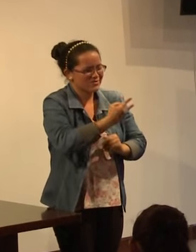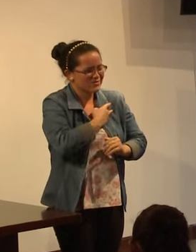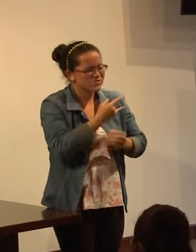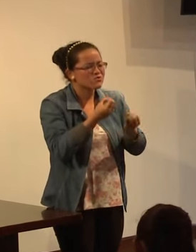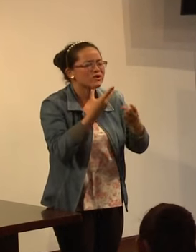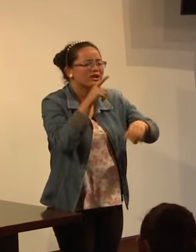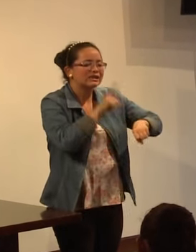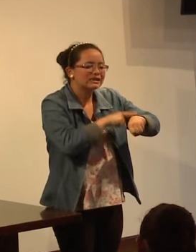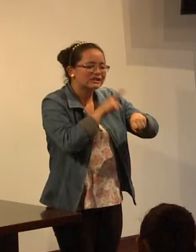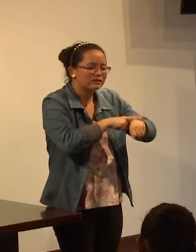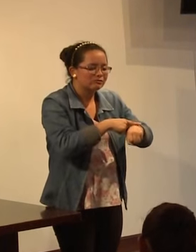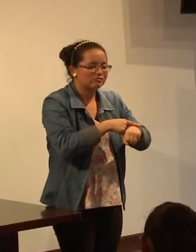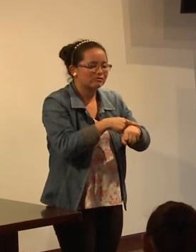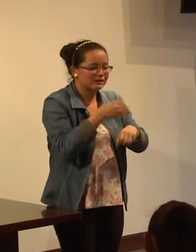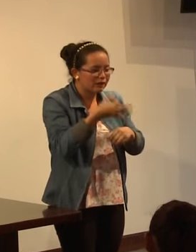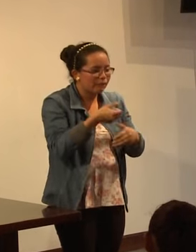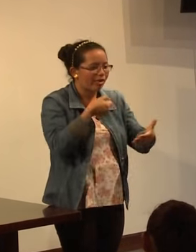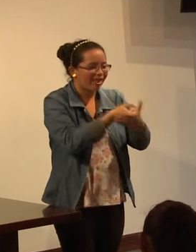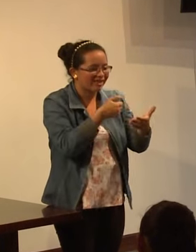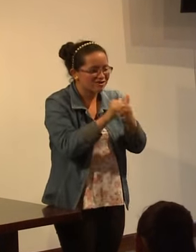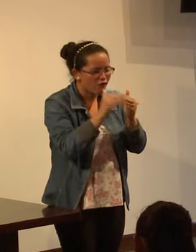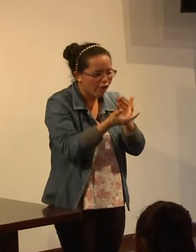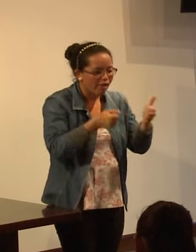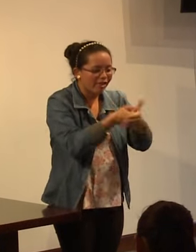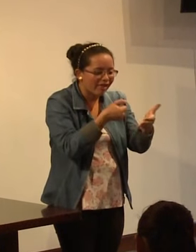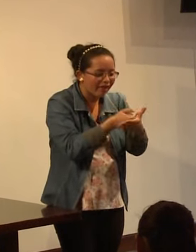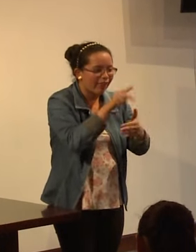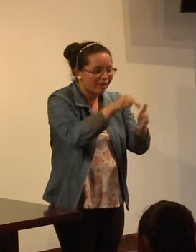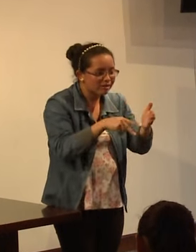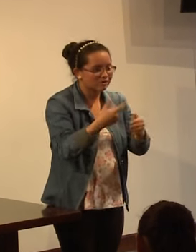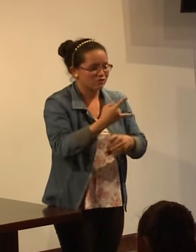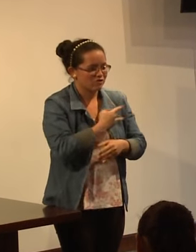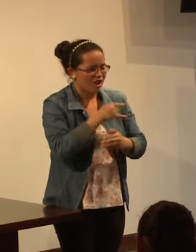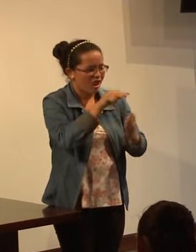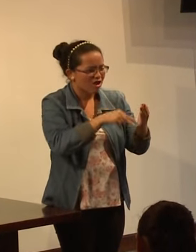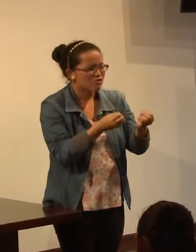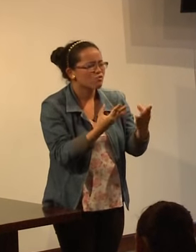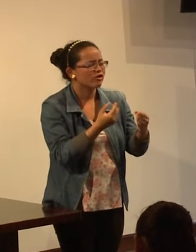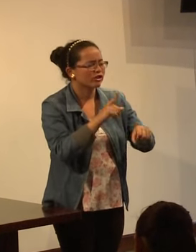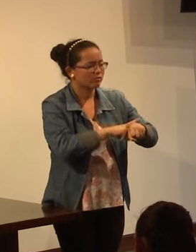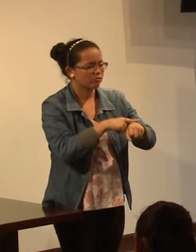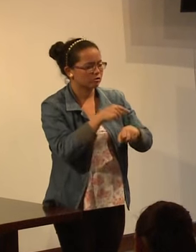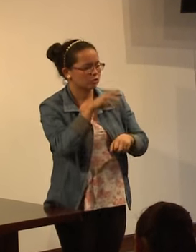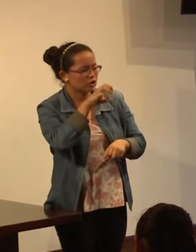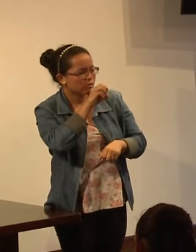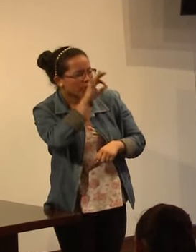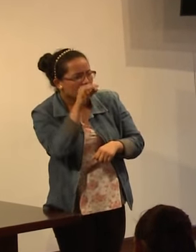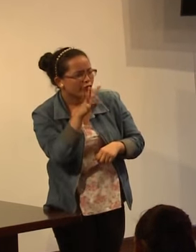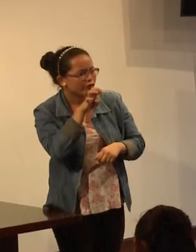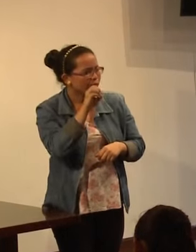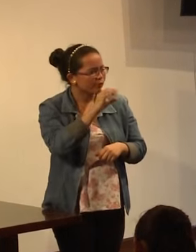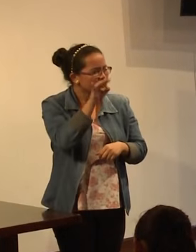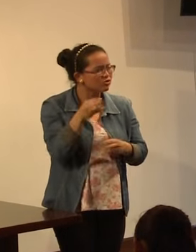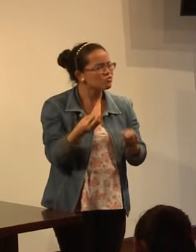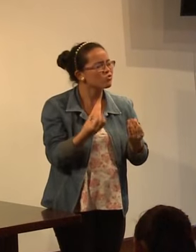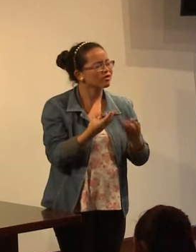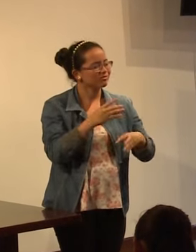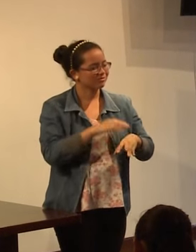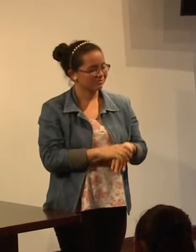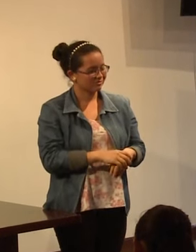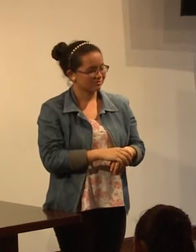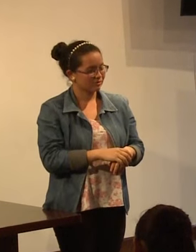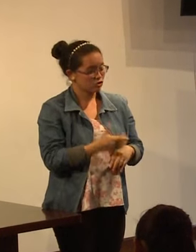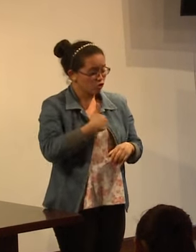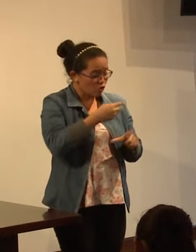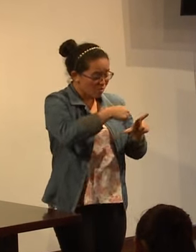tiempo ha insistido el colegio y la universidad en que lean? ¿Cuánto tiempo? ¿En porcentaje? ¿80%? ¿90%? ¿70%? ¿10%? ¿Cuánto tiempo gastan leyendo? Yo estoy haciendo